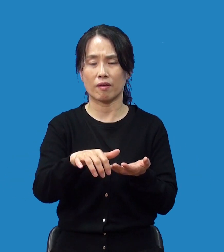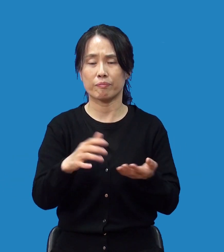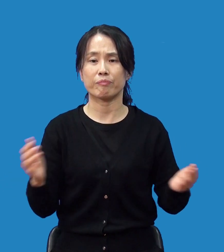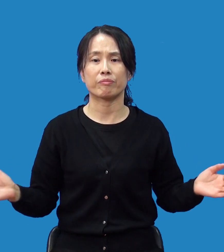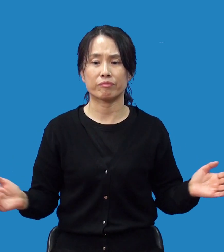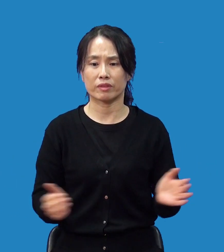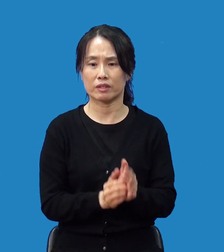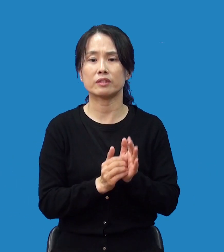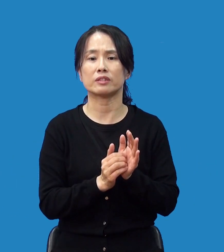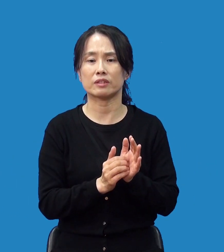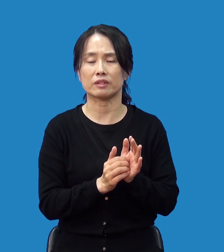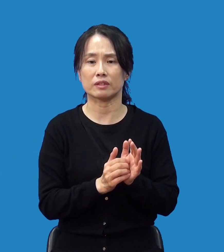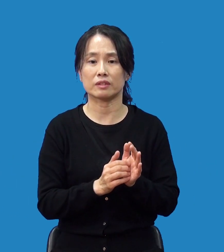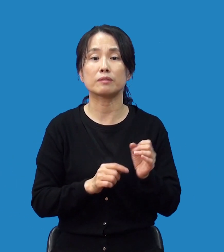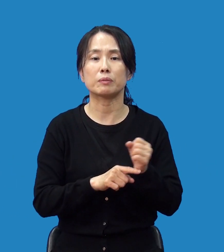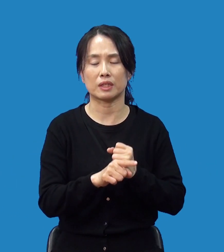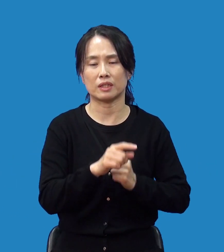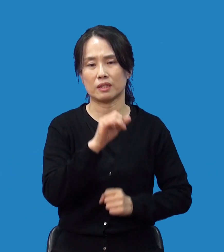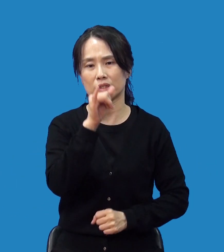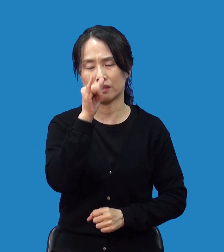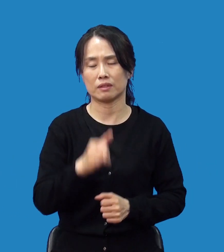계산하여 끝내셨습니다.